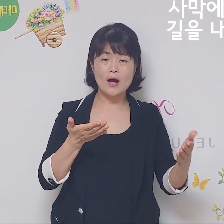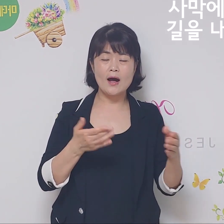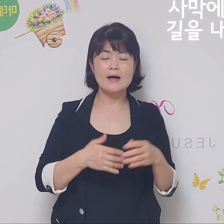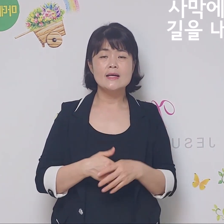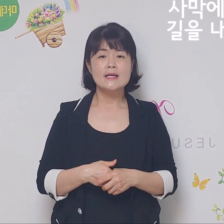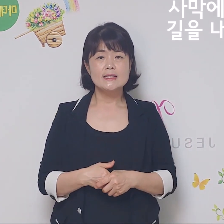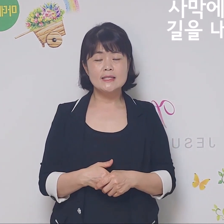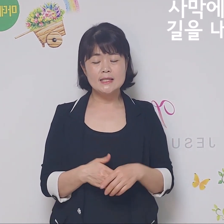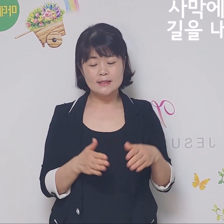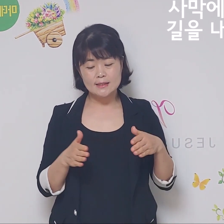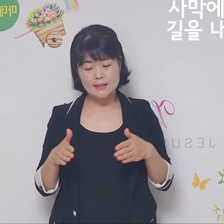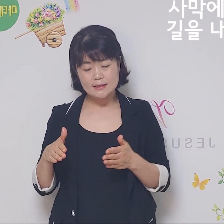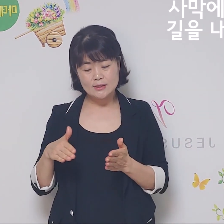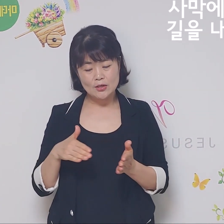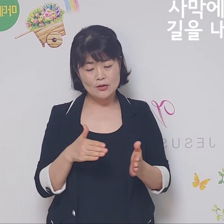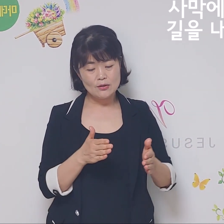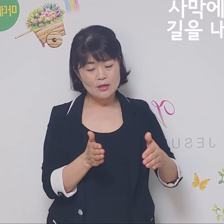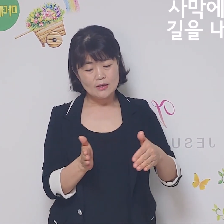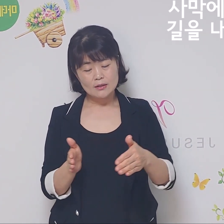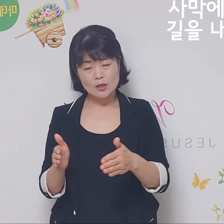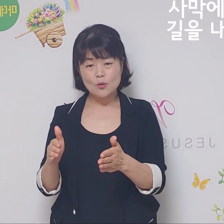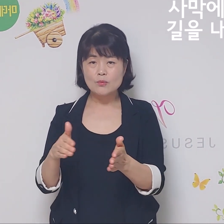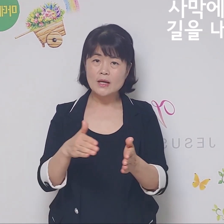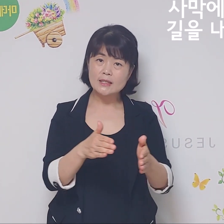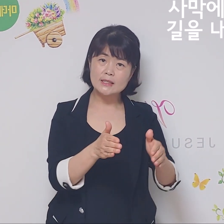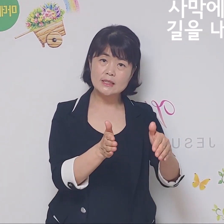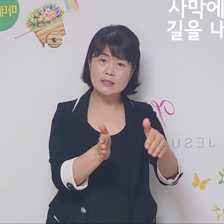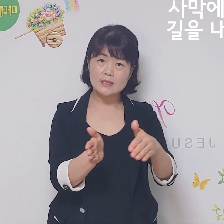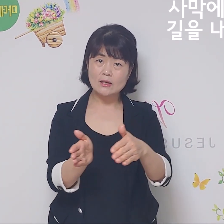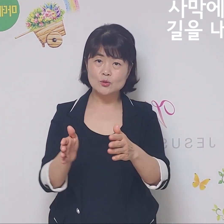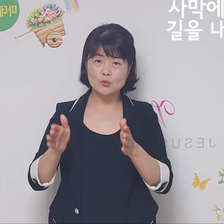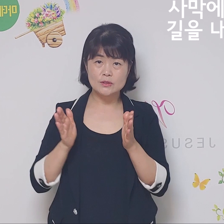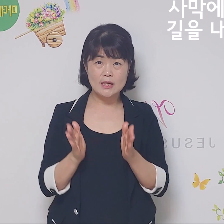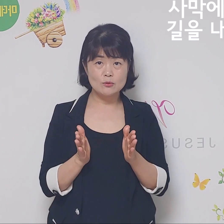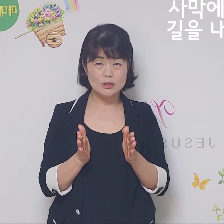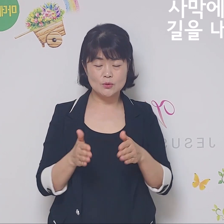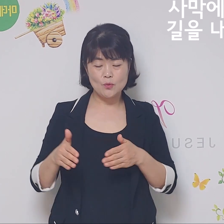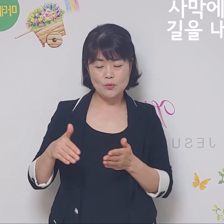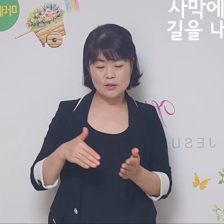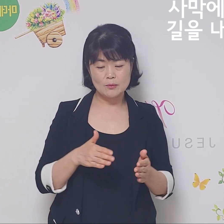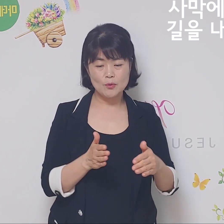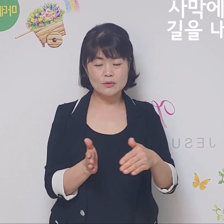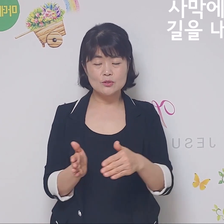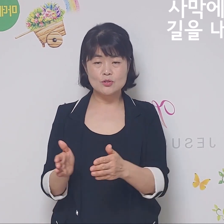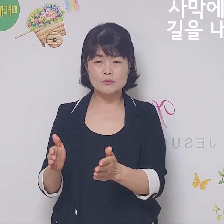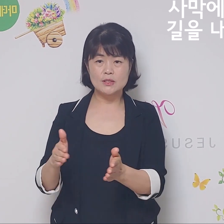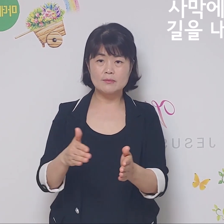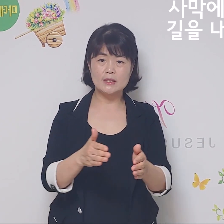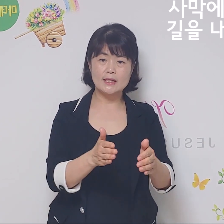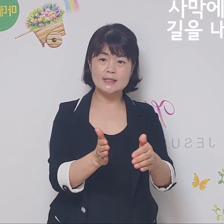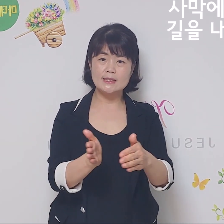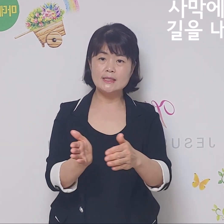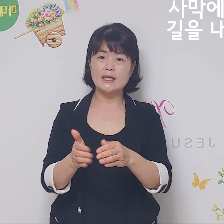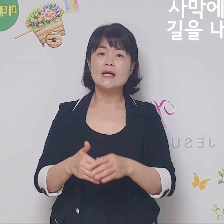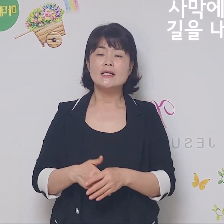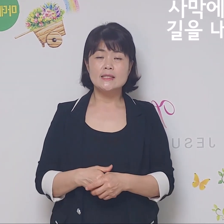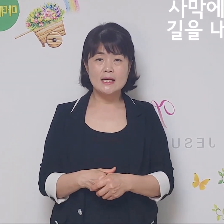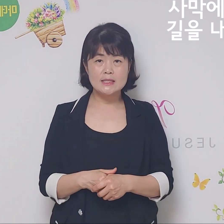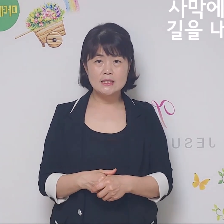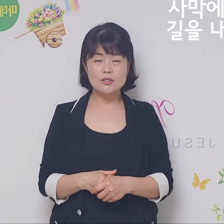강물과 길은요. 이렇게 꼬부란 길을 양손을 세우시고 이렇게 표현해 주시면 됩니다. 길을 내시는